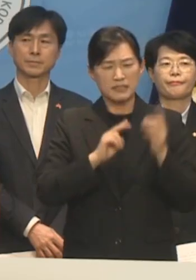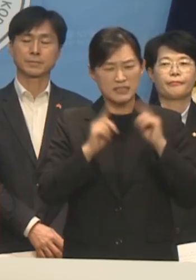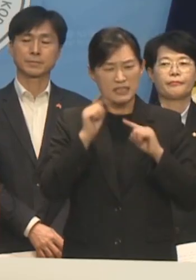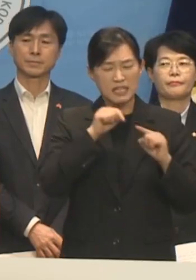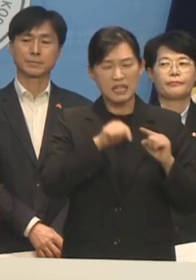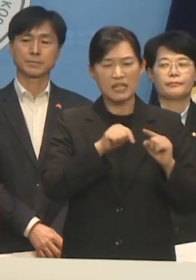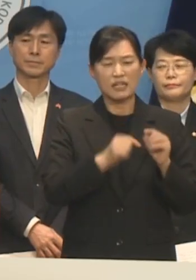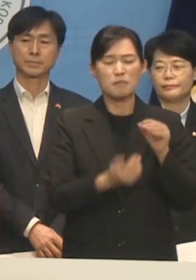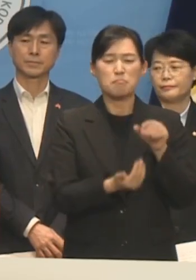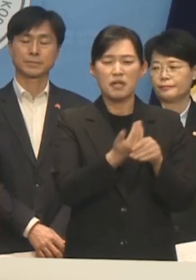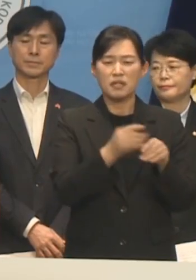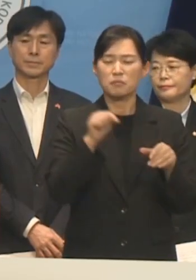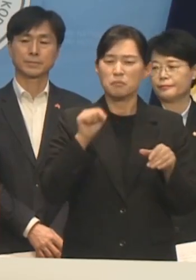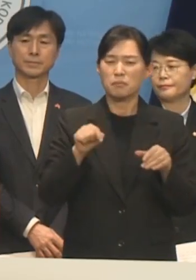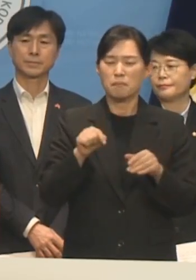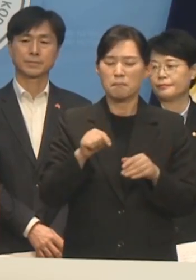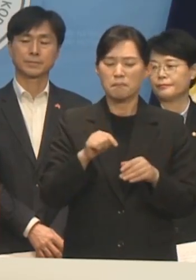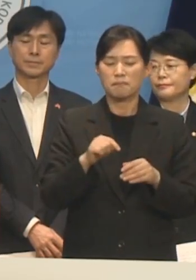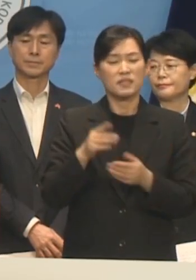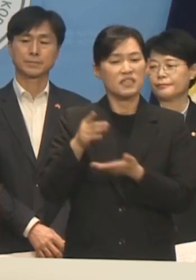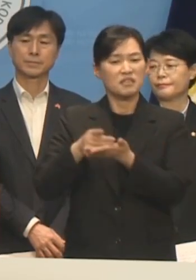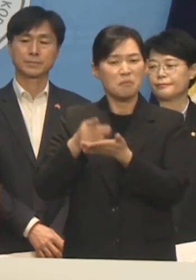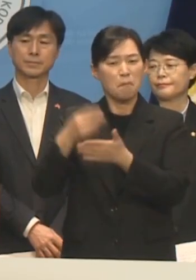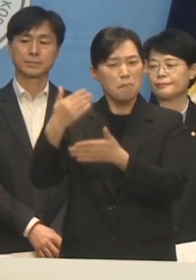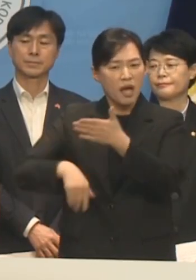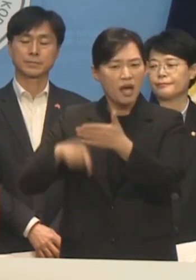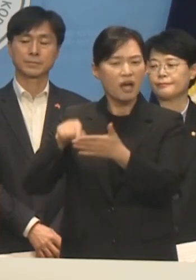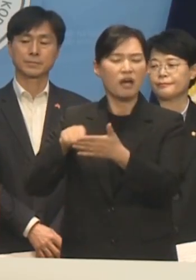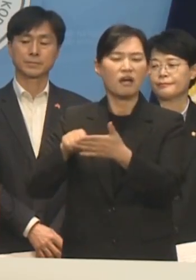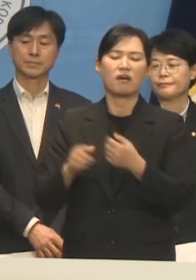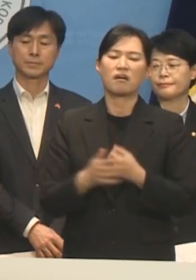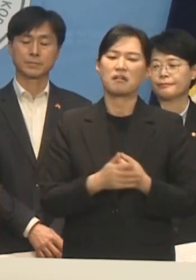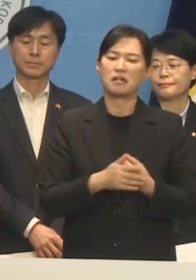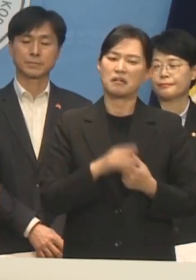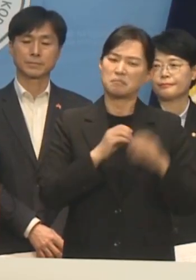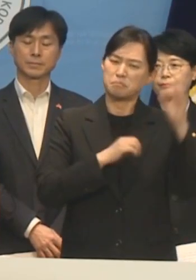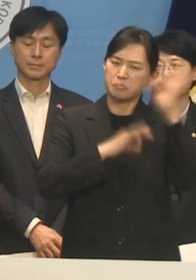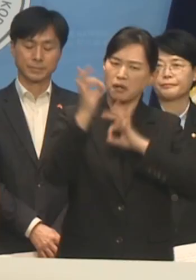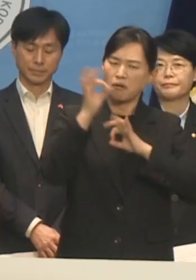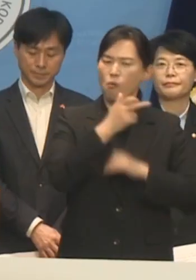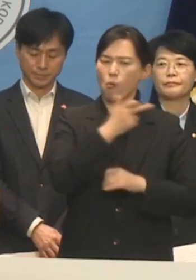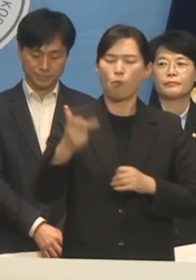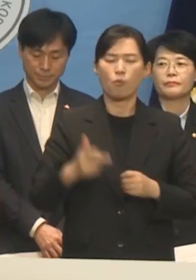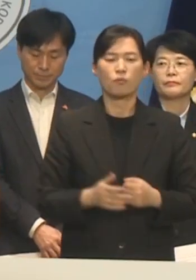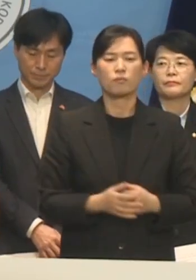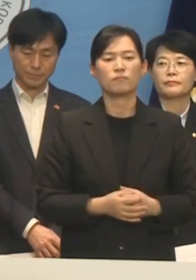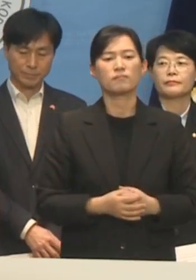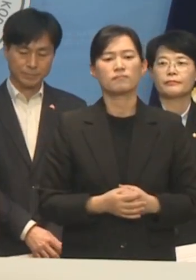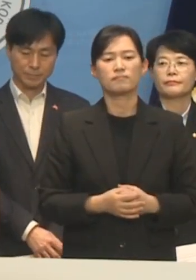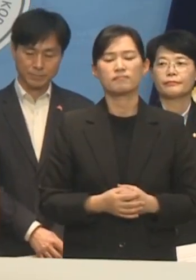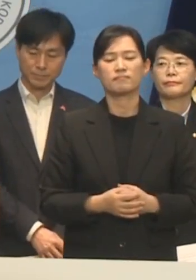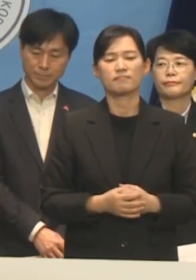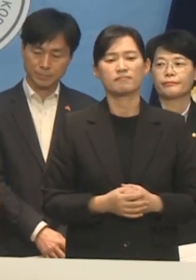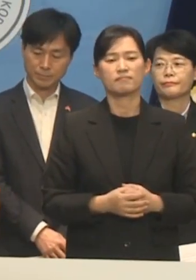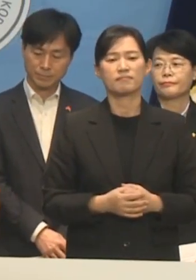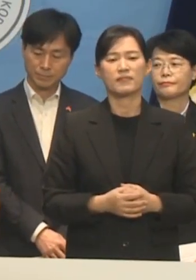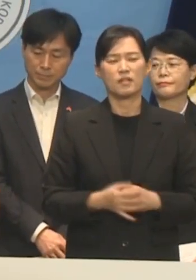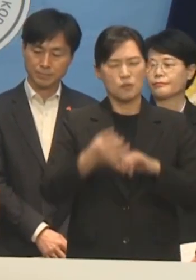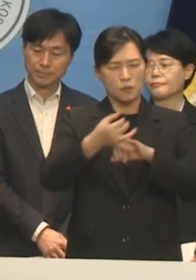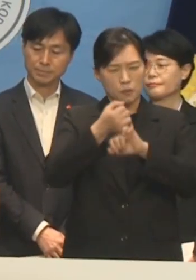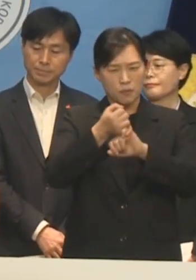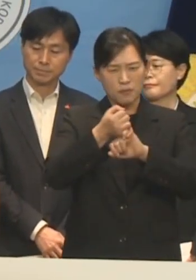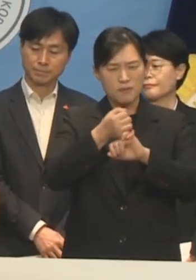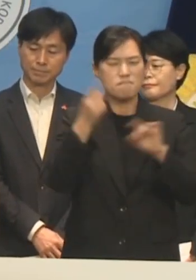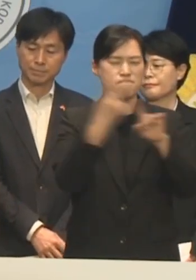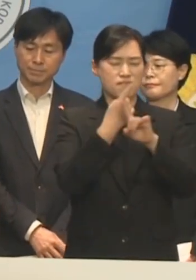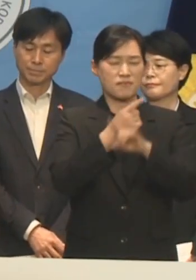중대재해처벌법의 대상에서 빠진 엄청난 오류가 발생했습니다. 반드시